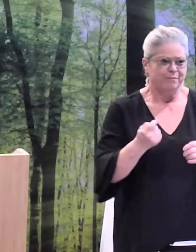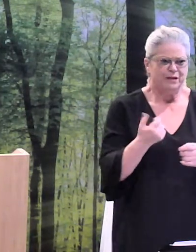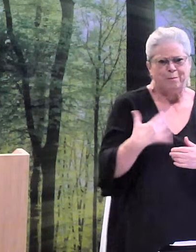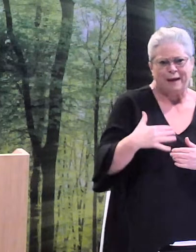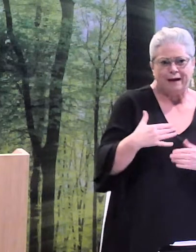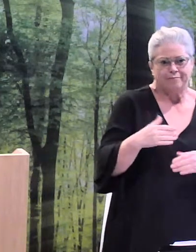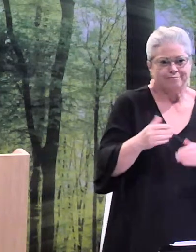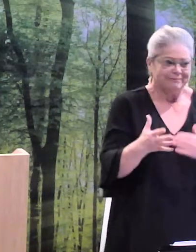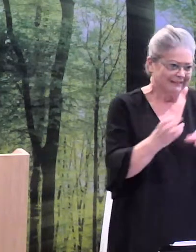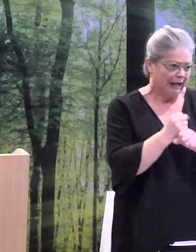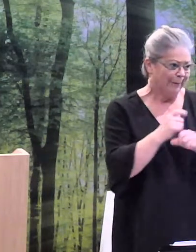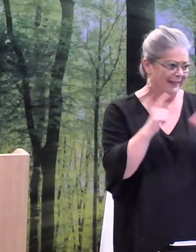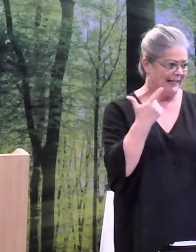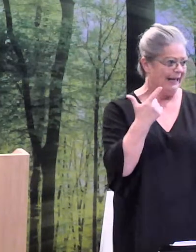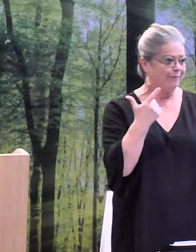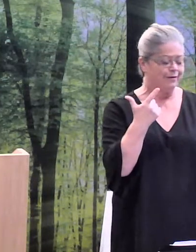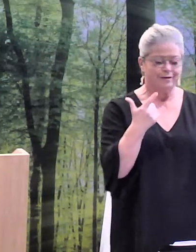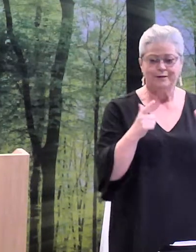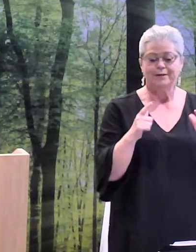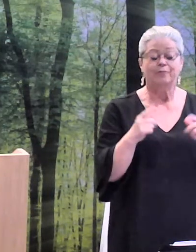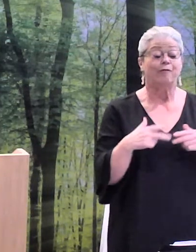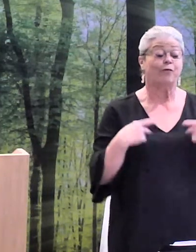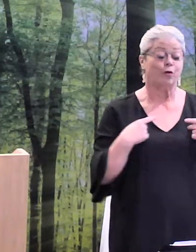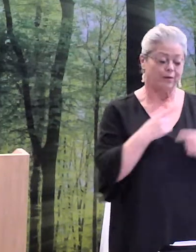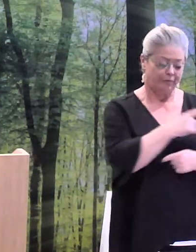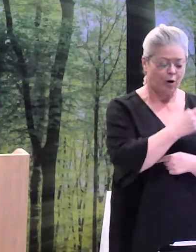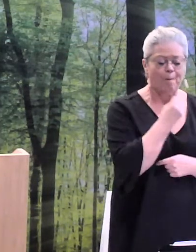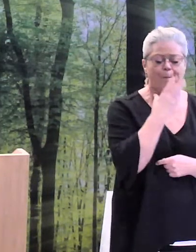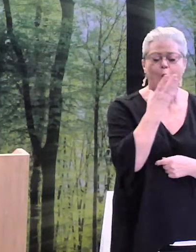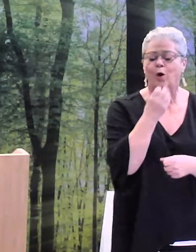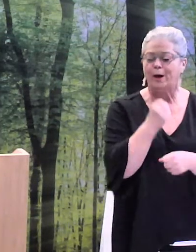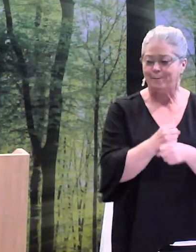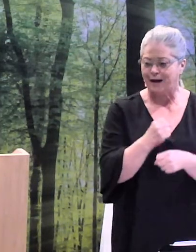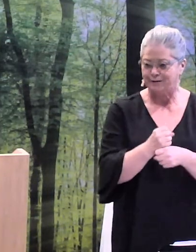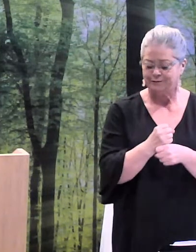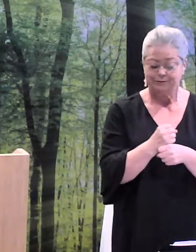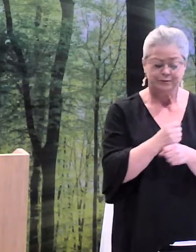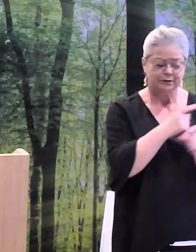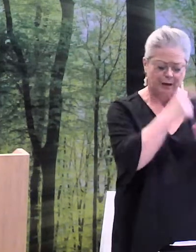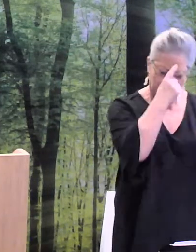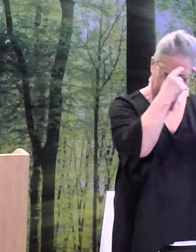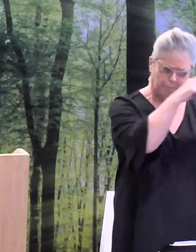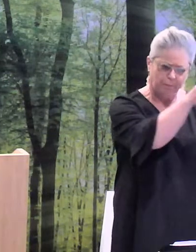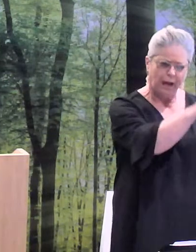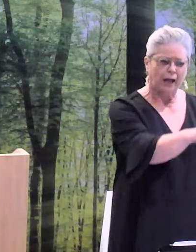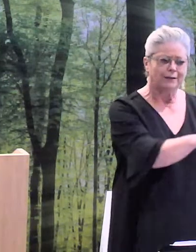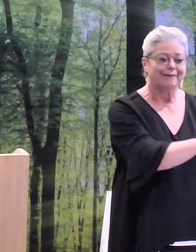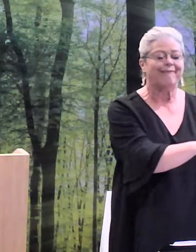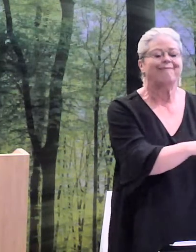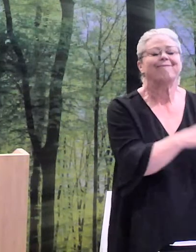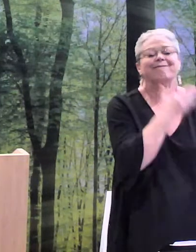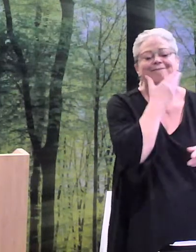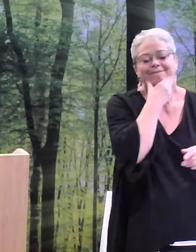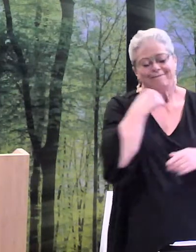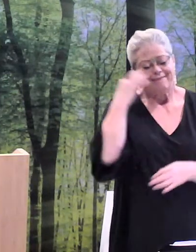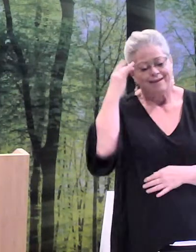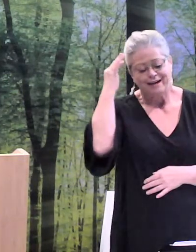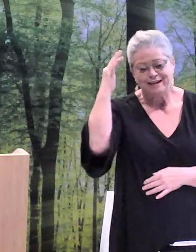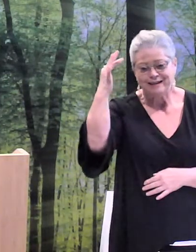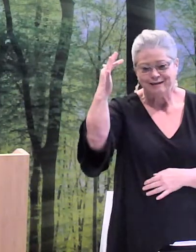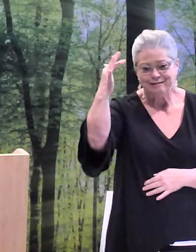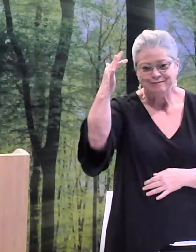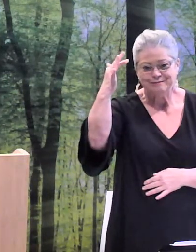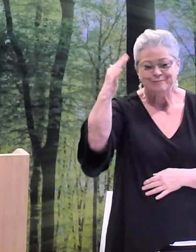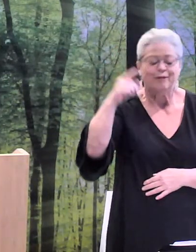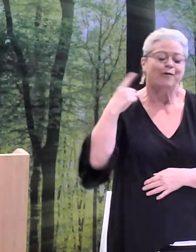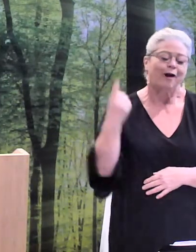hoort. Vreugde heeft jou mooi gemaakt. Dat beeld van jou, die zalige herinneringen, willen